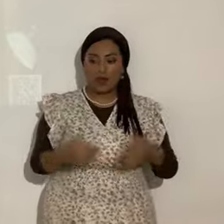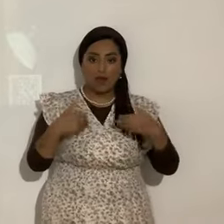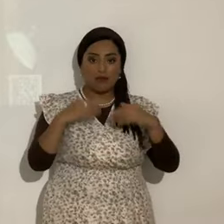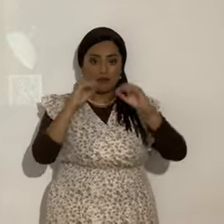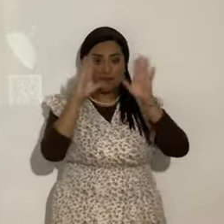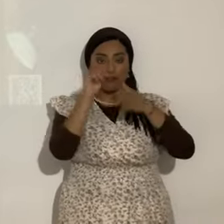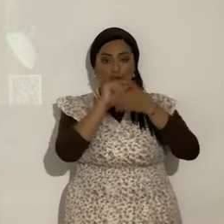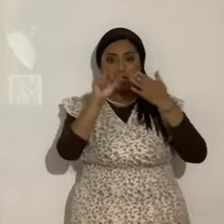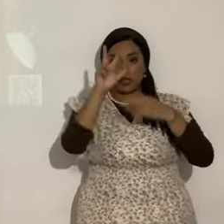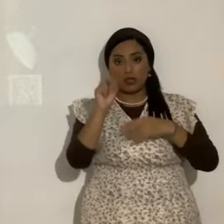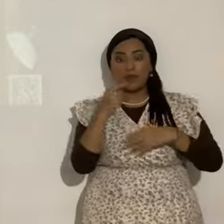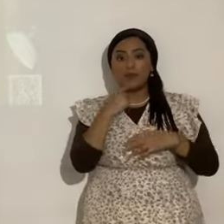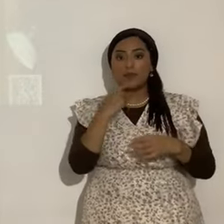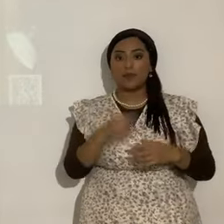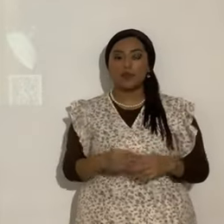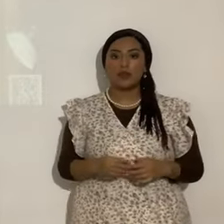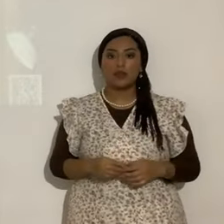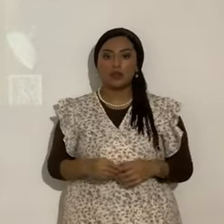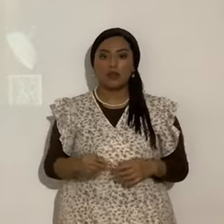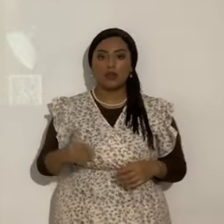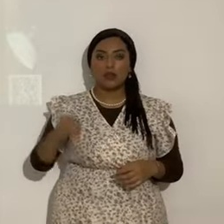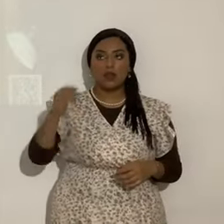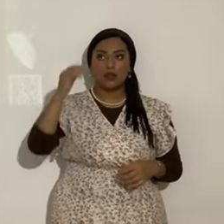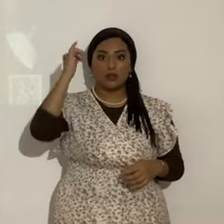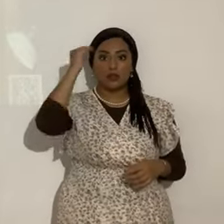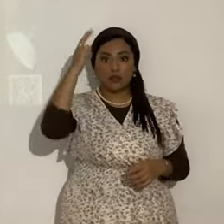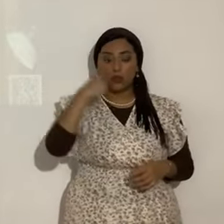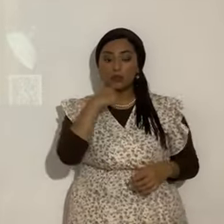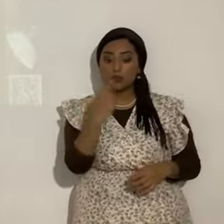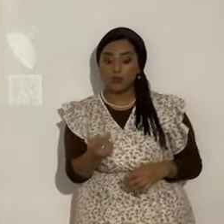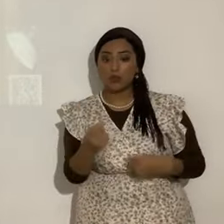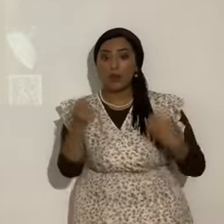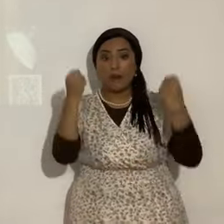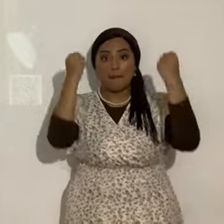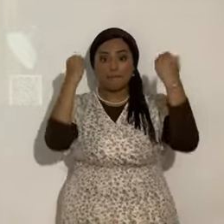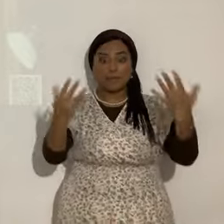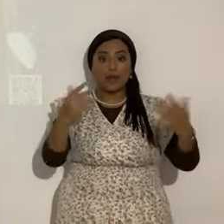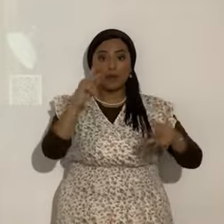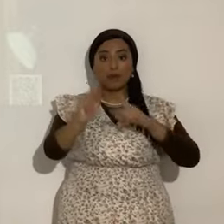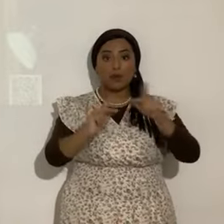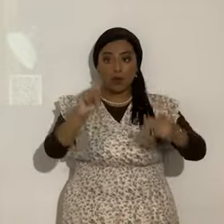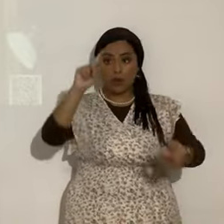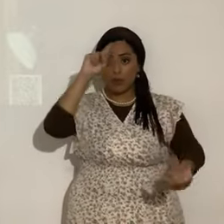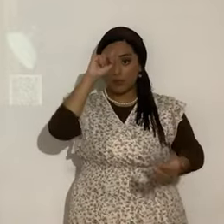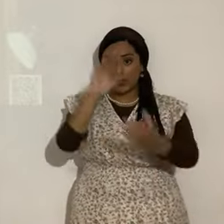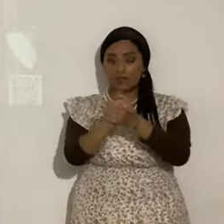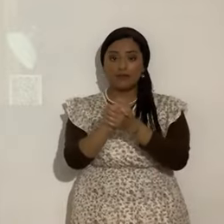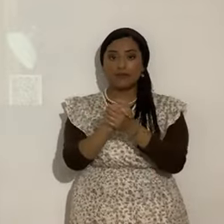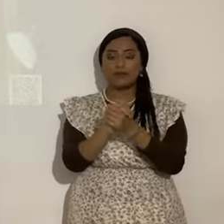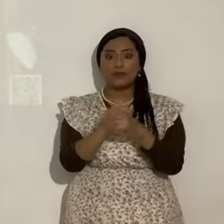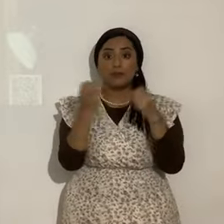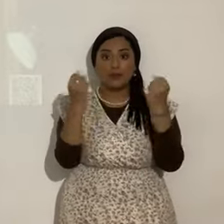Dice el verso 30. Hablando él. Estas cosas. Muchos creyeron en él. Creyeron. Creyeron.